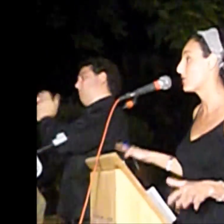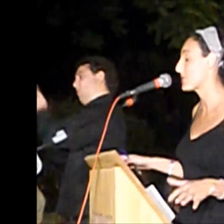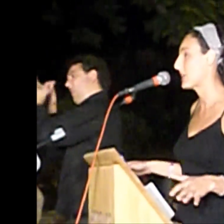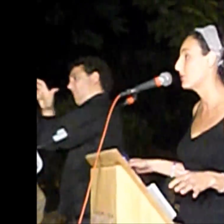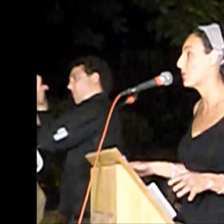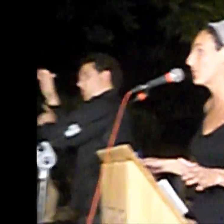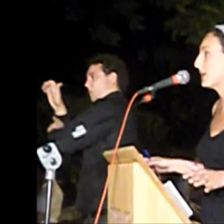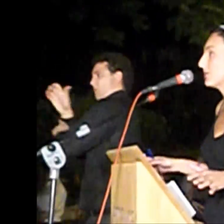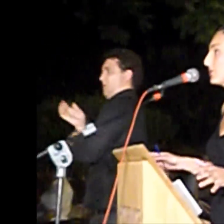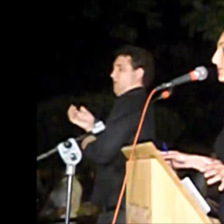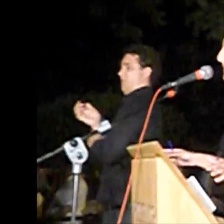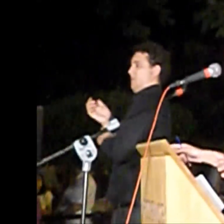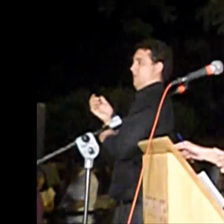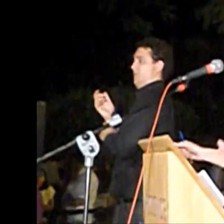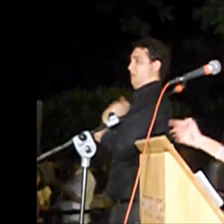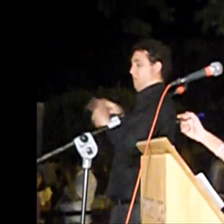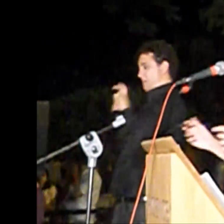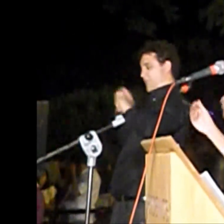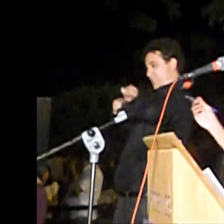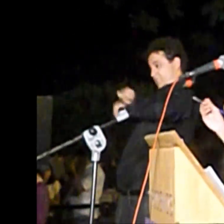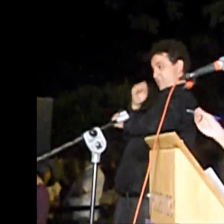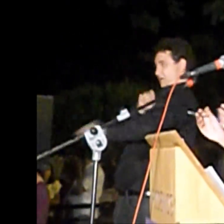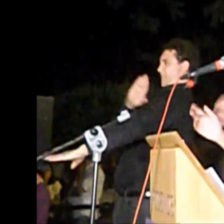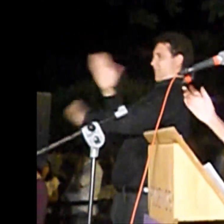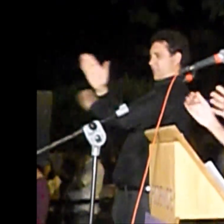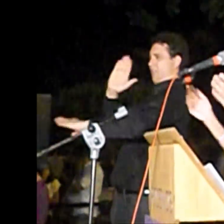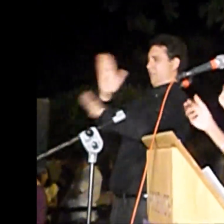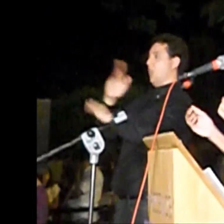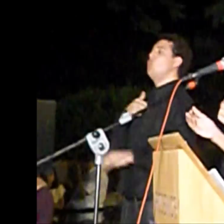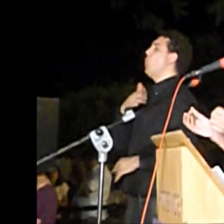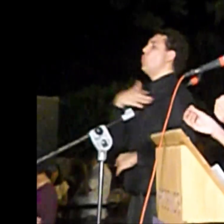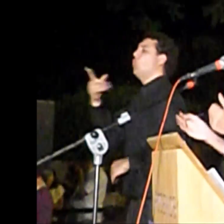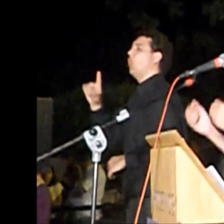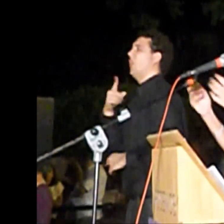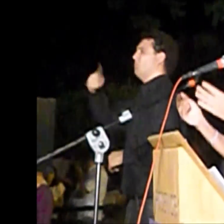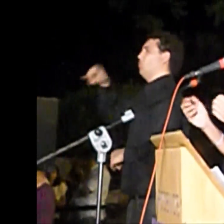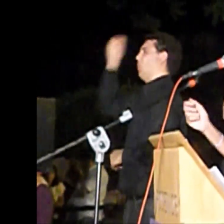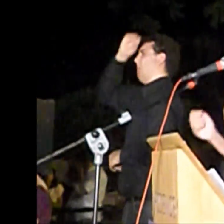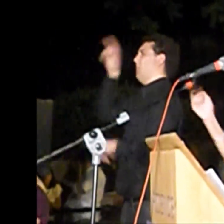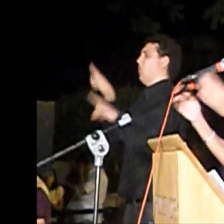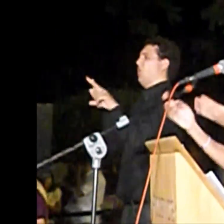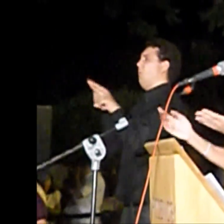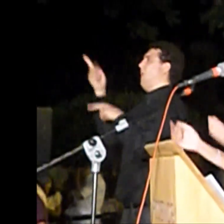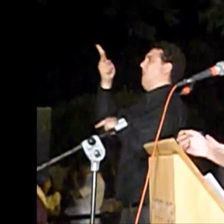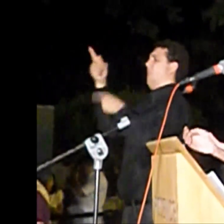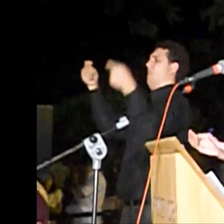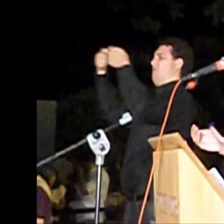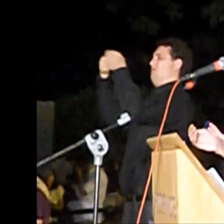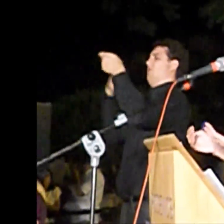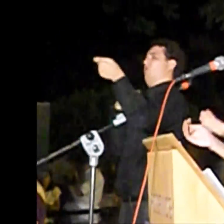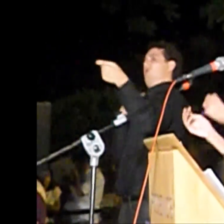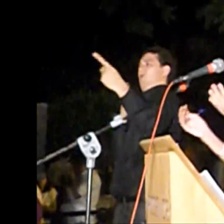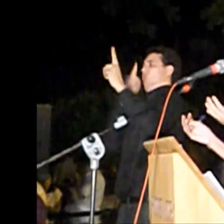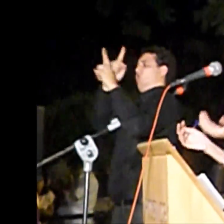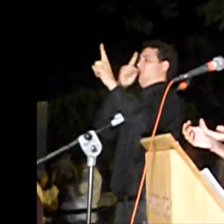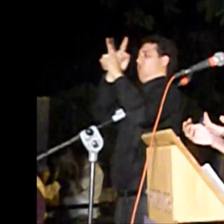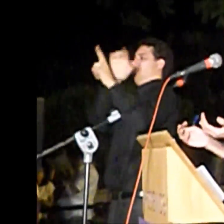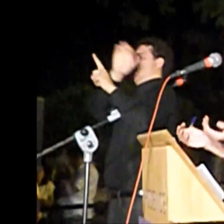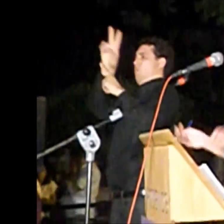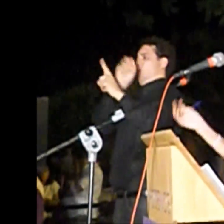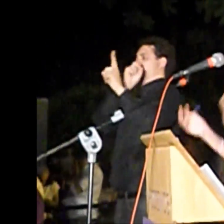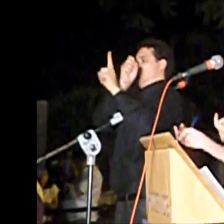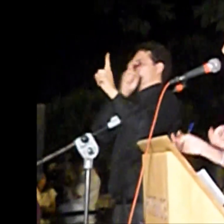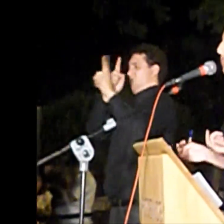democracias de los estados europeos no es un enfrentamiento yo no quiero que ahora eh hacer una guerra con Estados Unidos en este